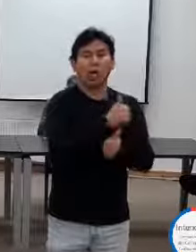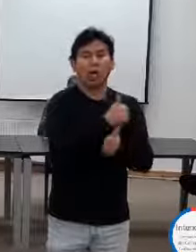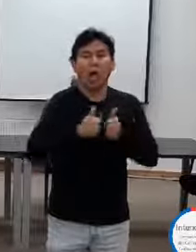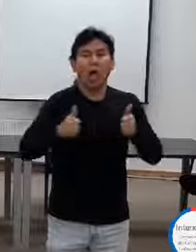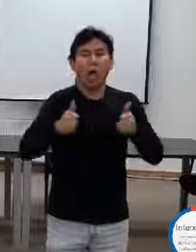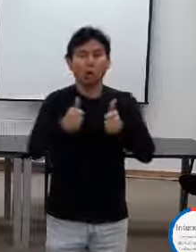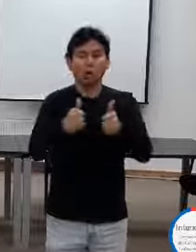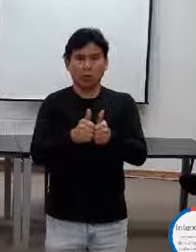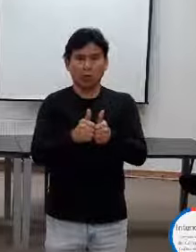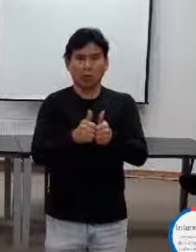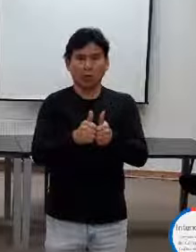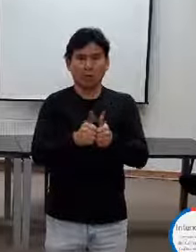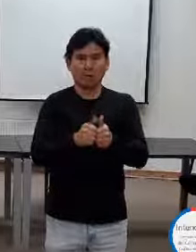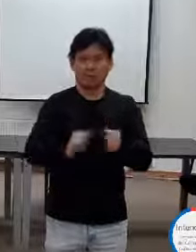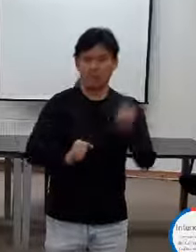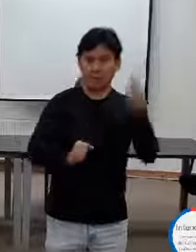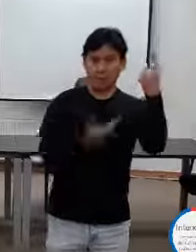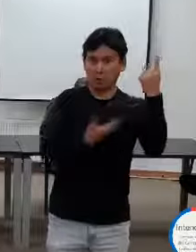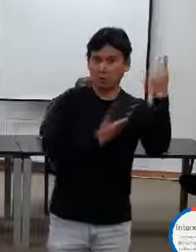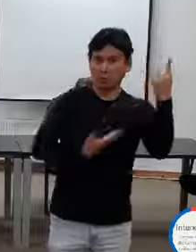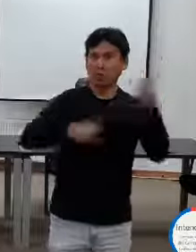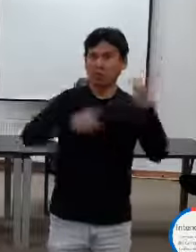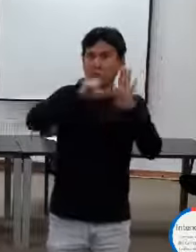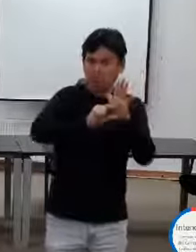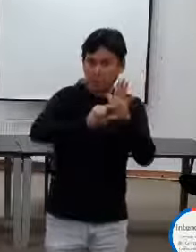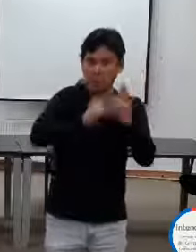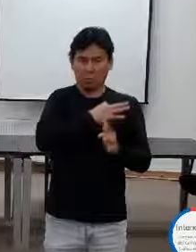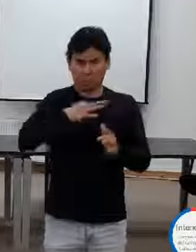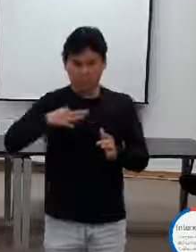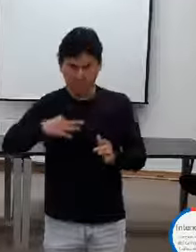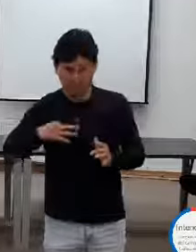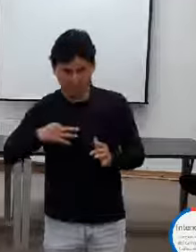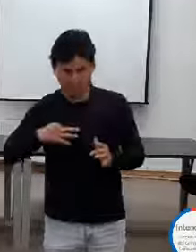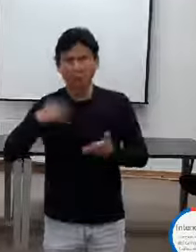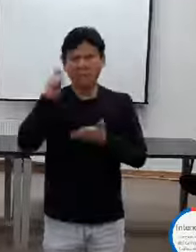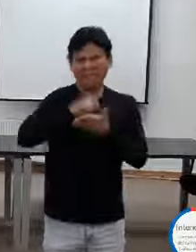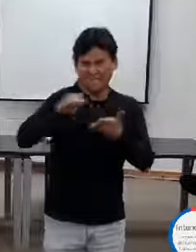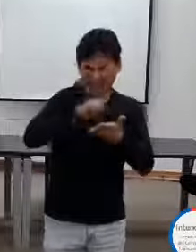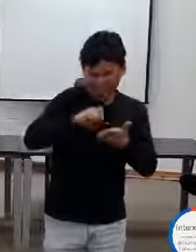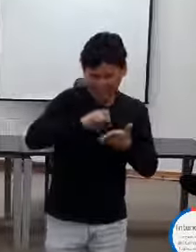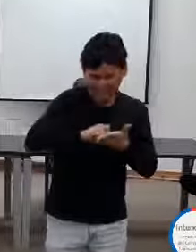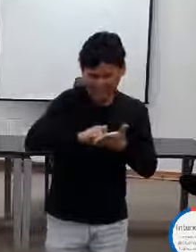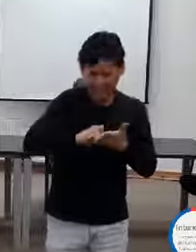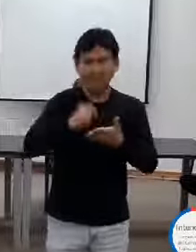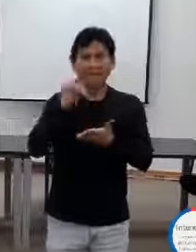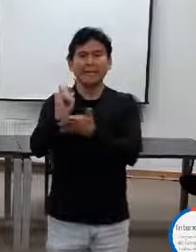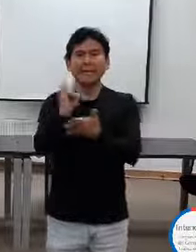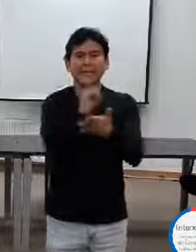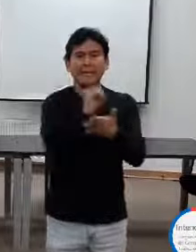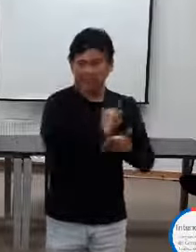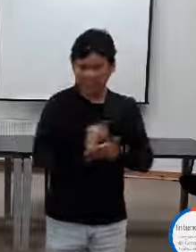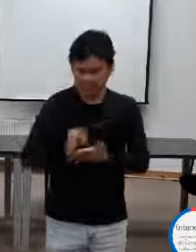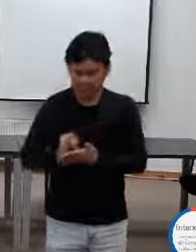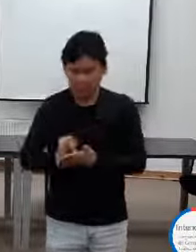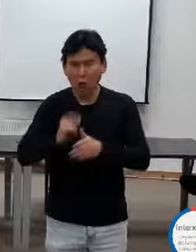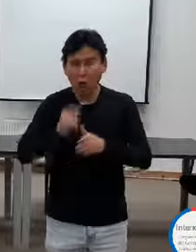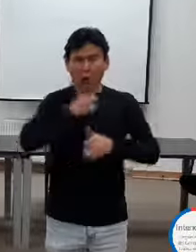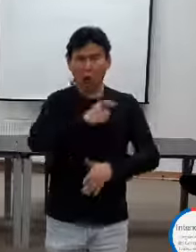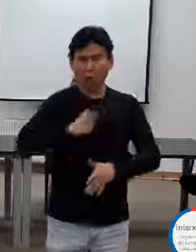partiendo por el presidente de la República, los ministros, los subsecretarios, los intendentes, los